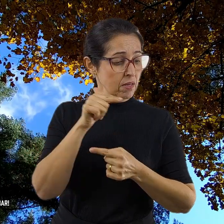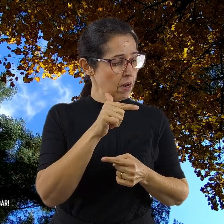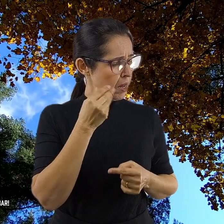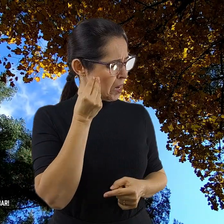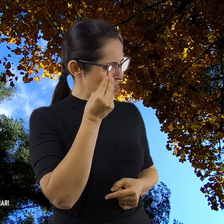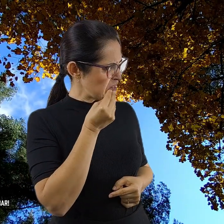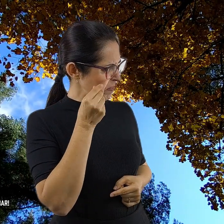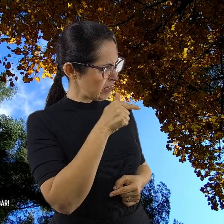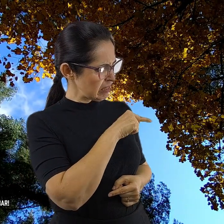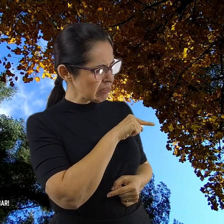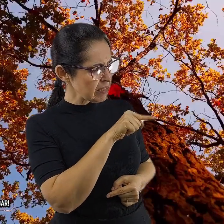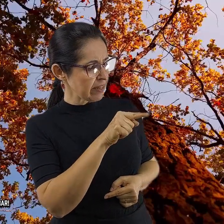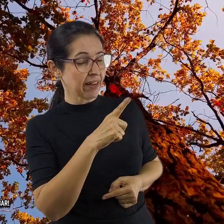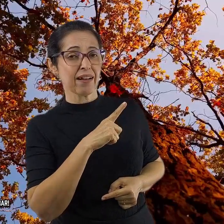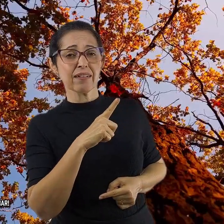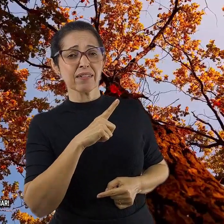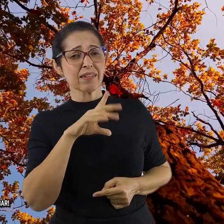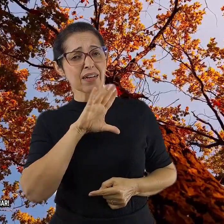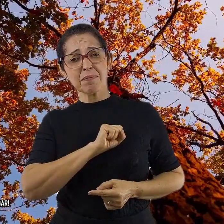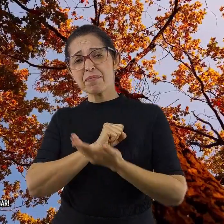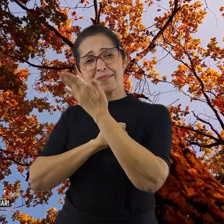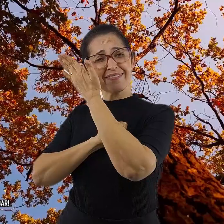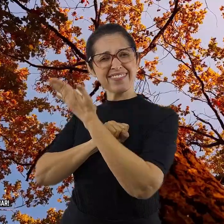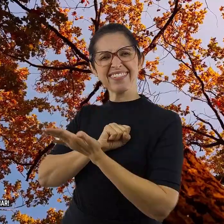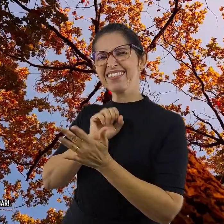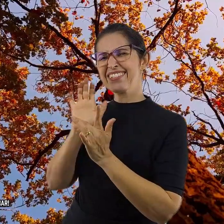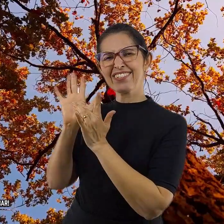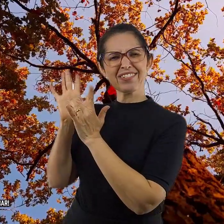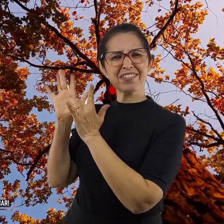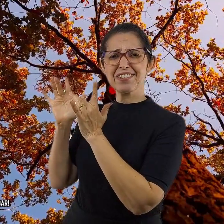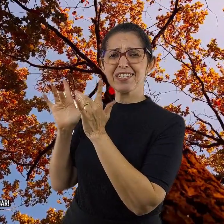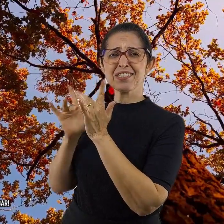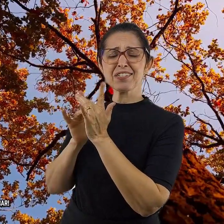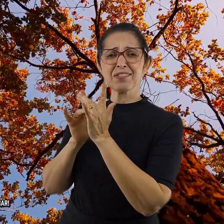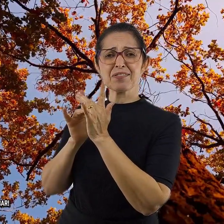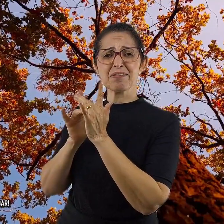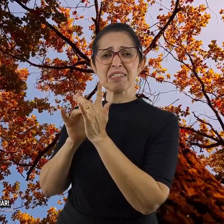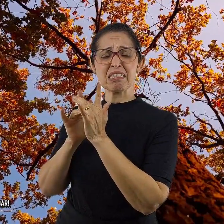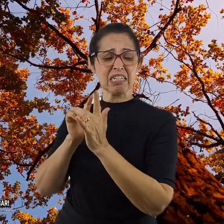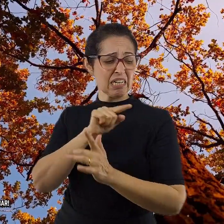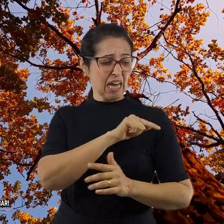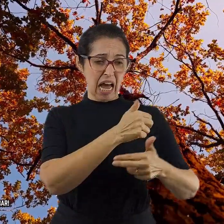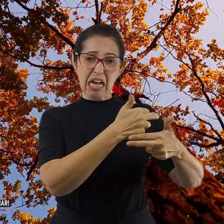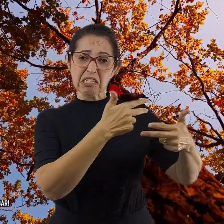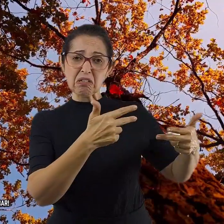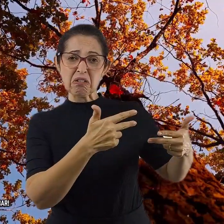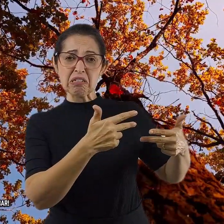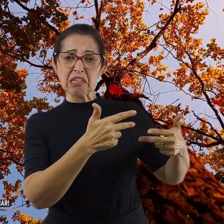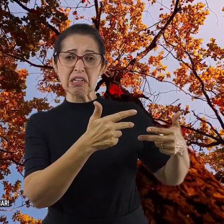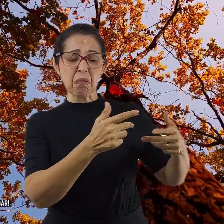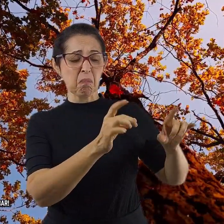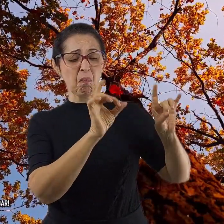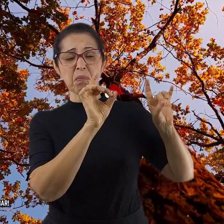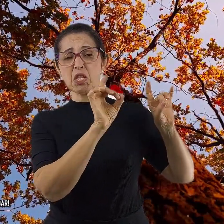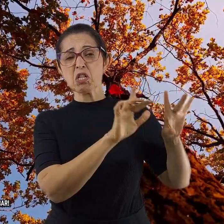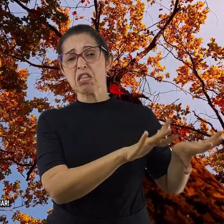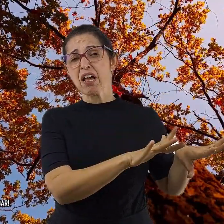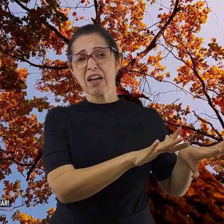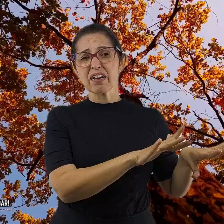viveram, do amor que eles tinham pelo Senhor Jesus. Deixaram tudo, perderam tudo.